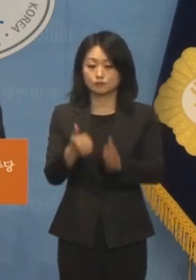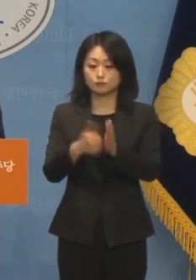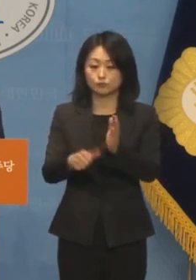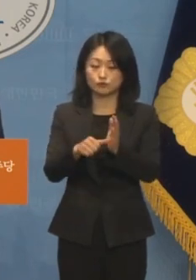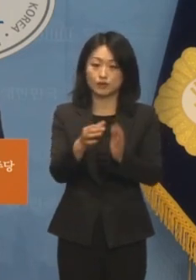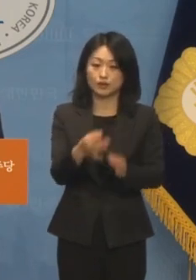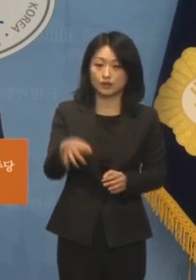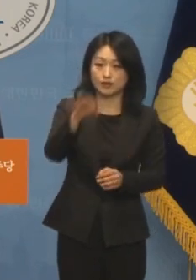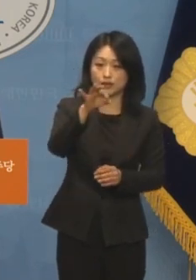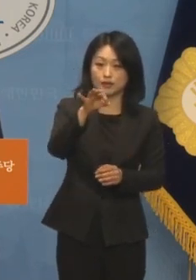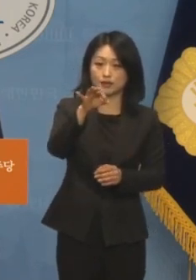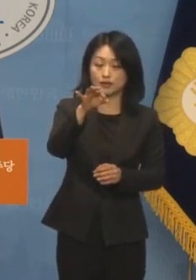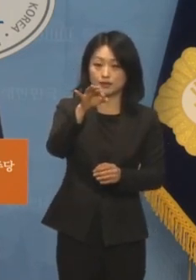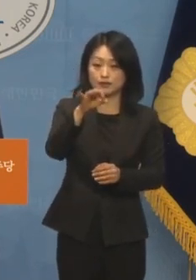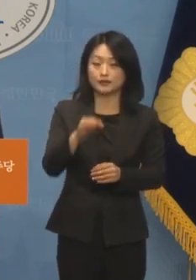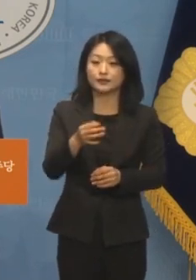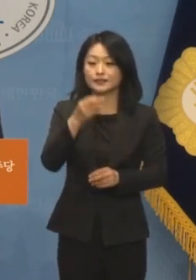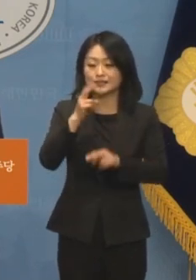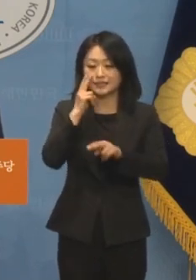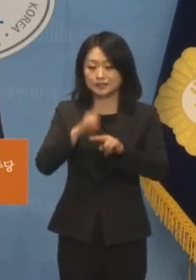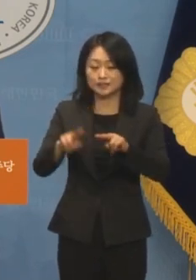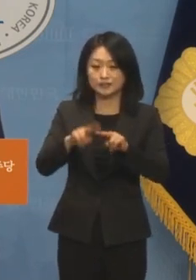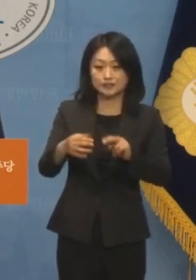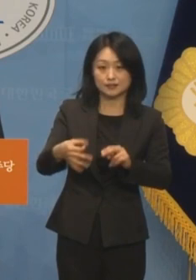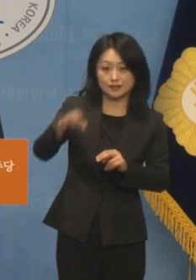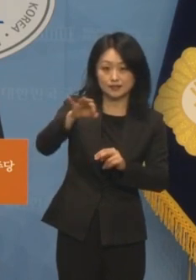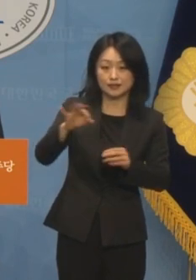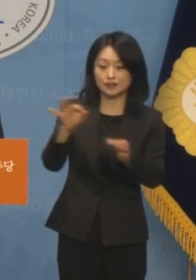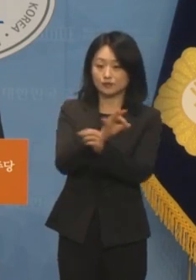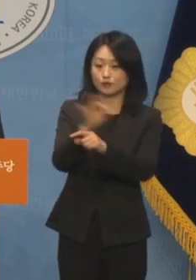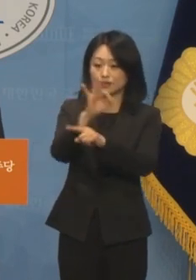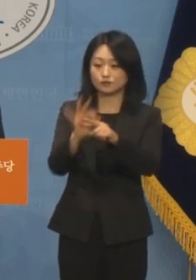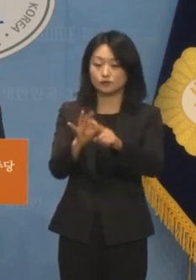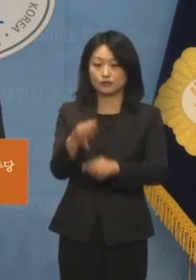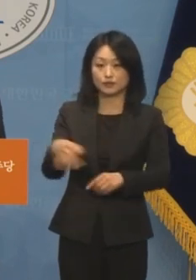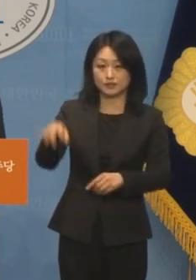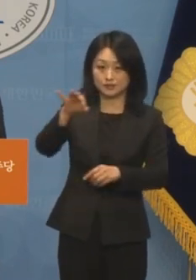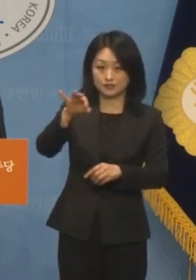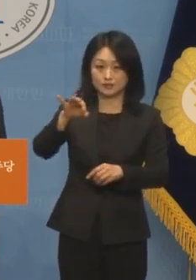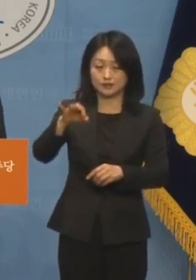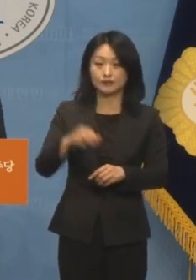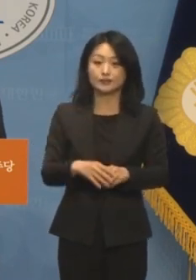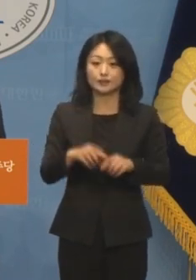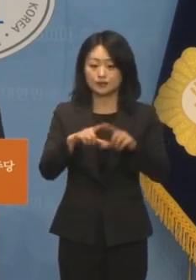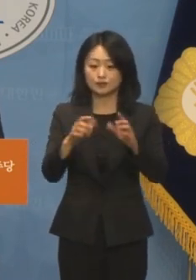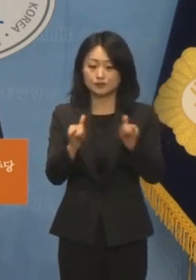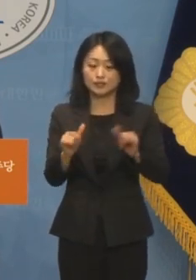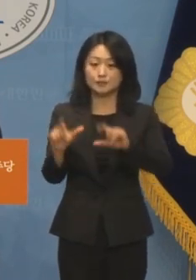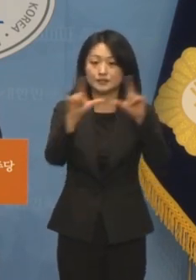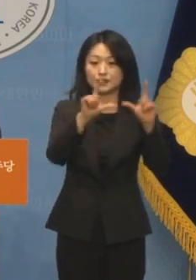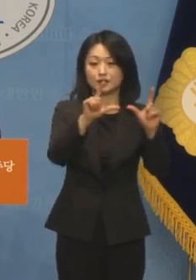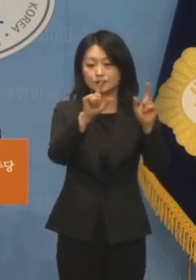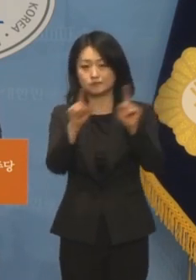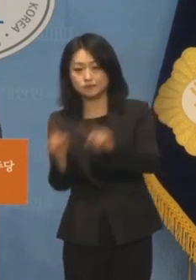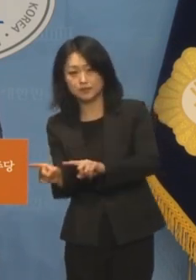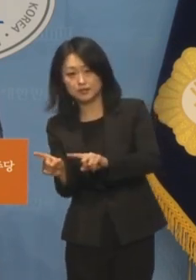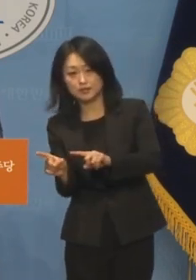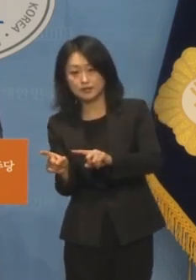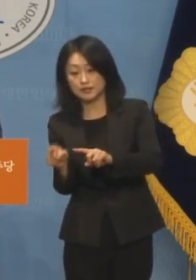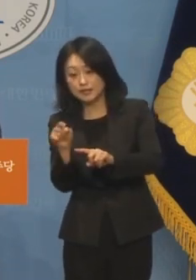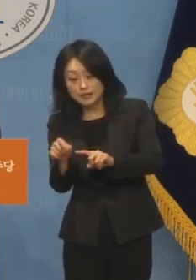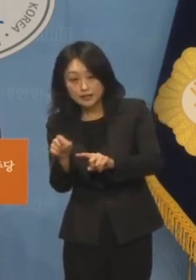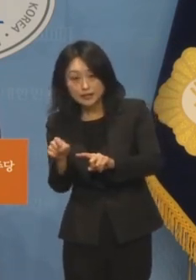고물가, 고유가, 고금리, 고환율로 서민의 삶이 파탄나고 있습니다. 대전환기에